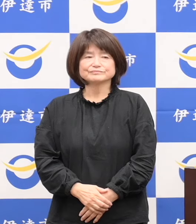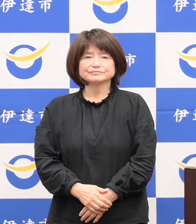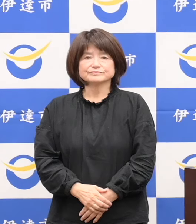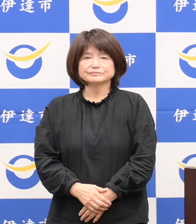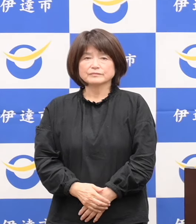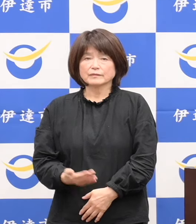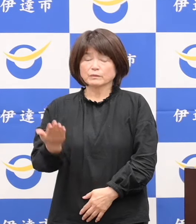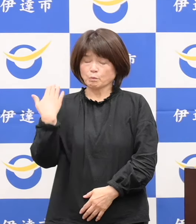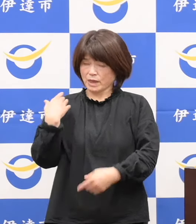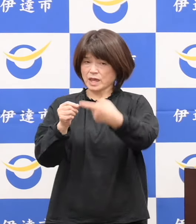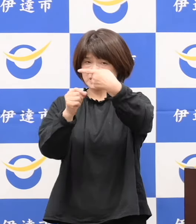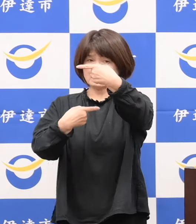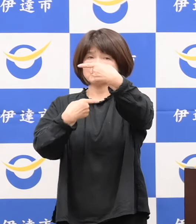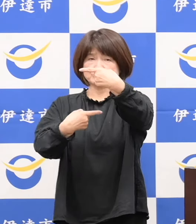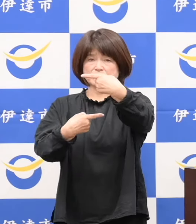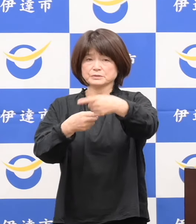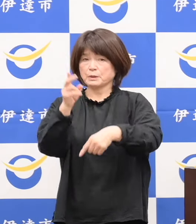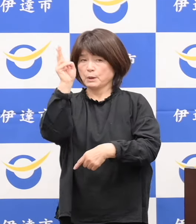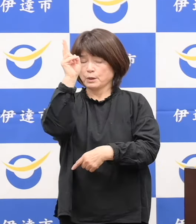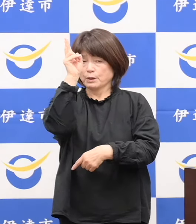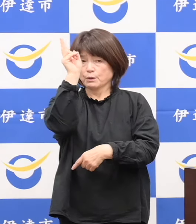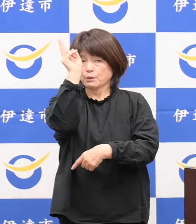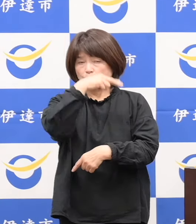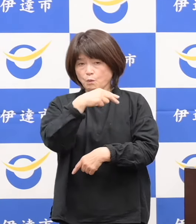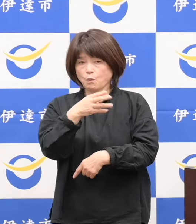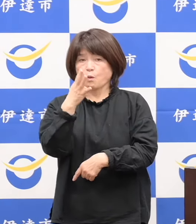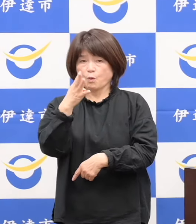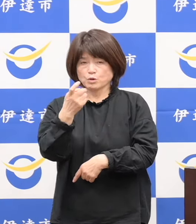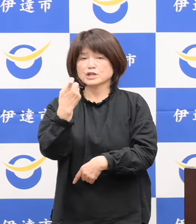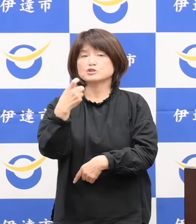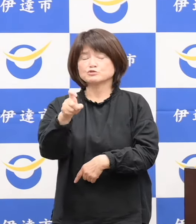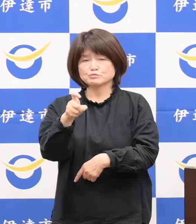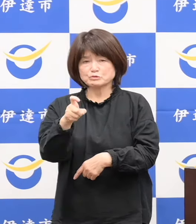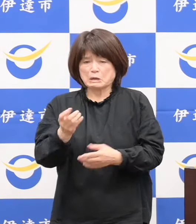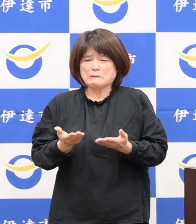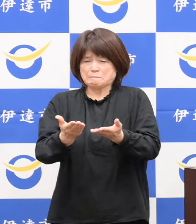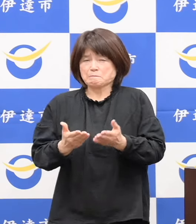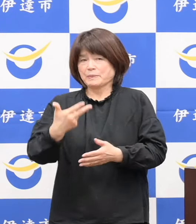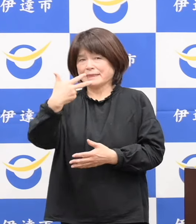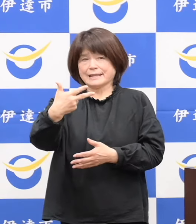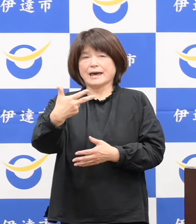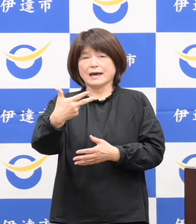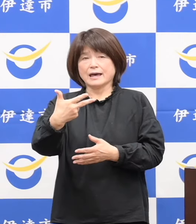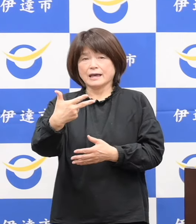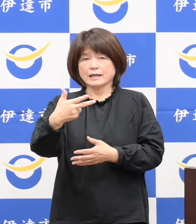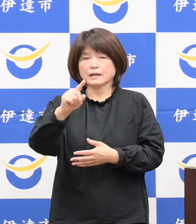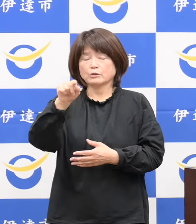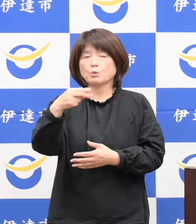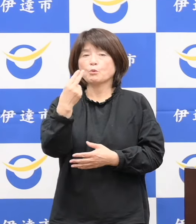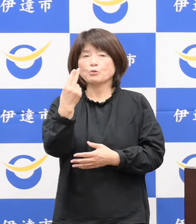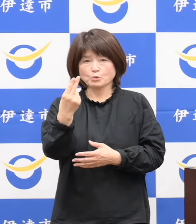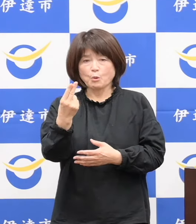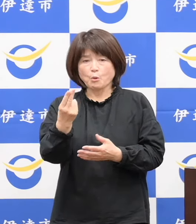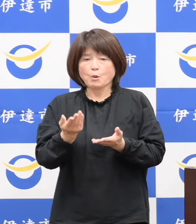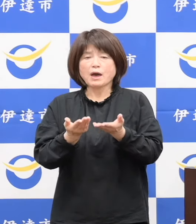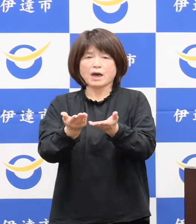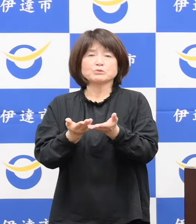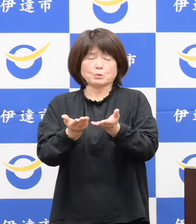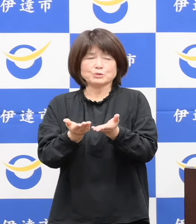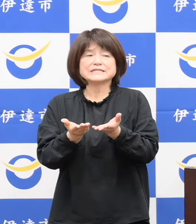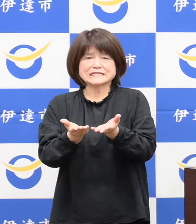1月1日午後4時10分最大震度7の能登半島地震が